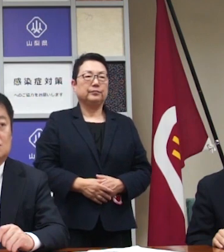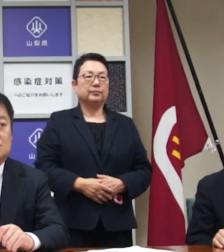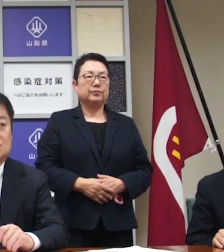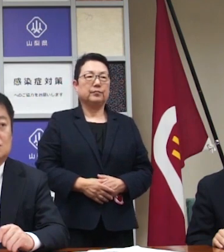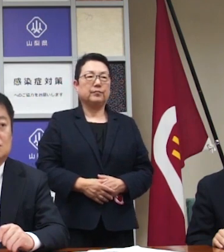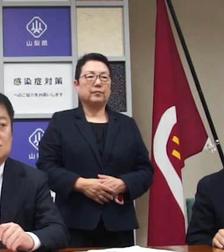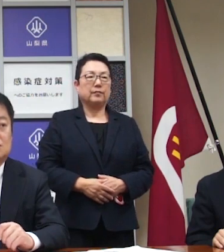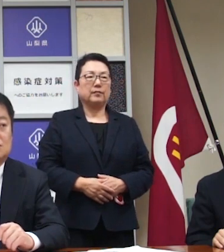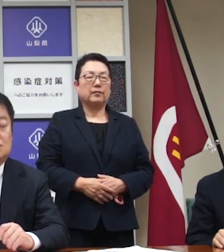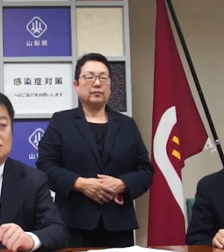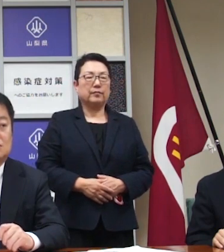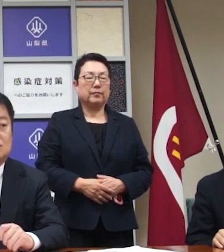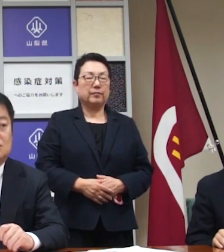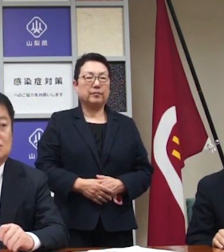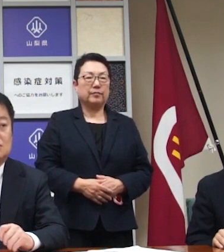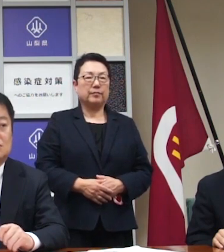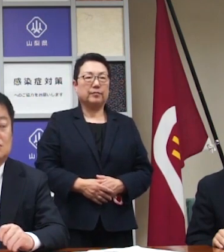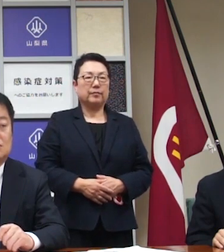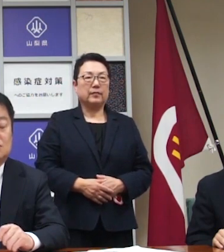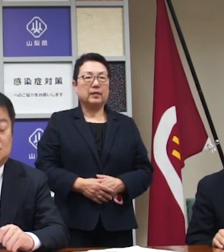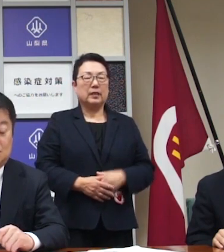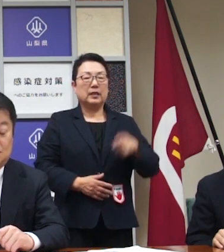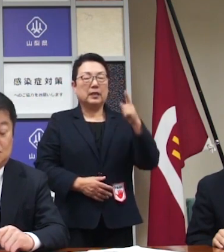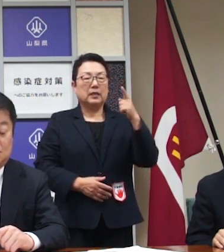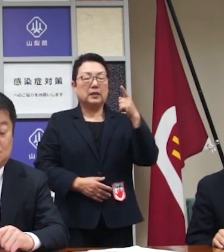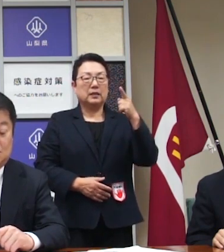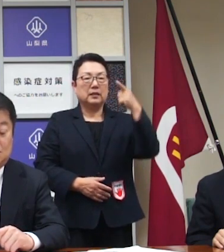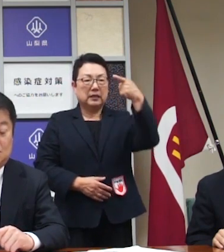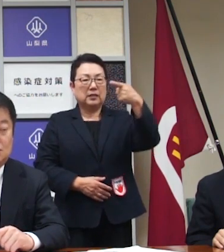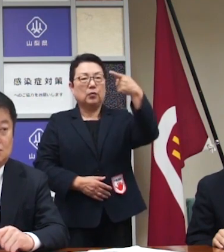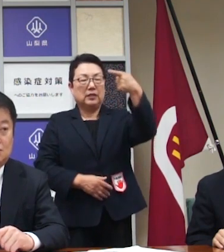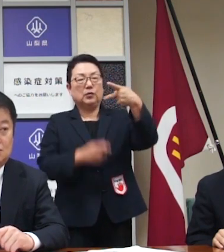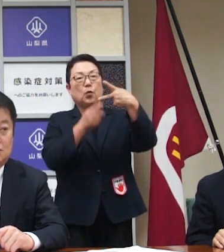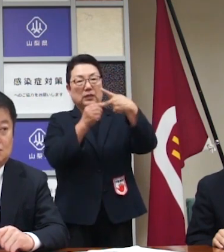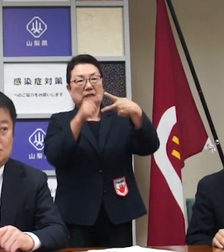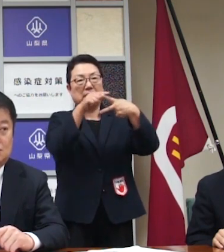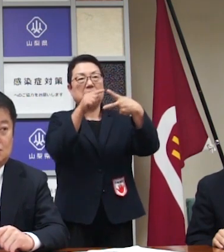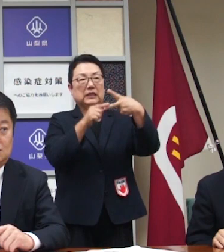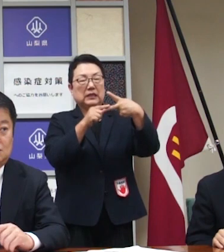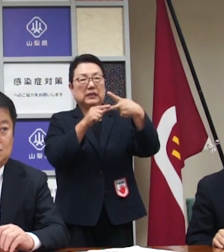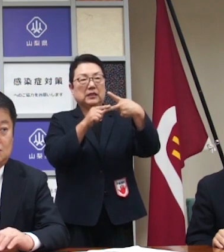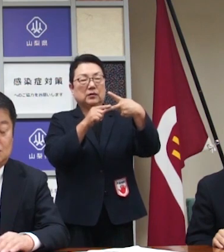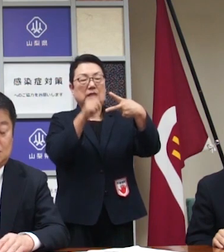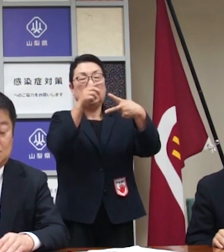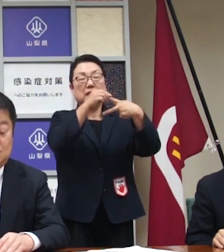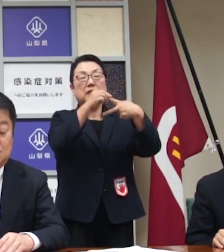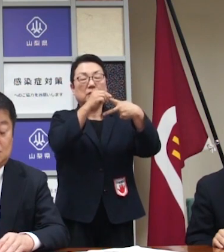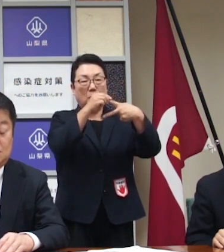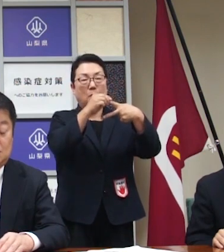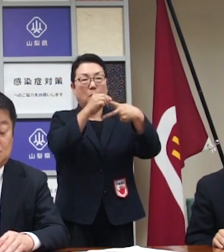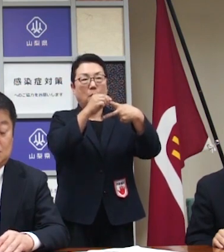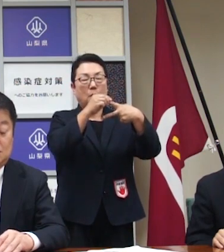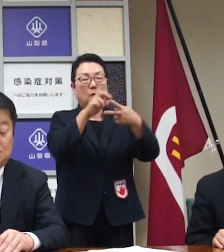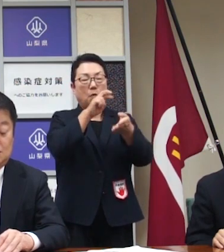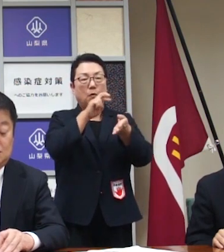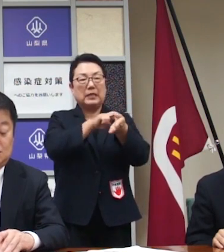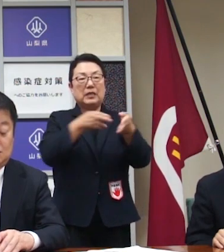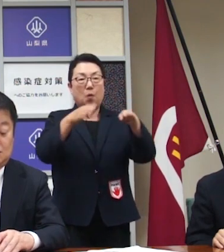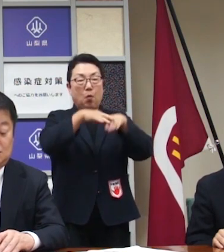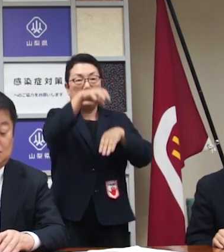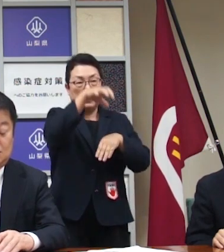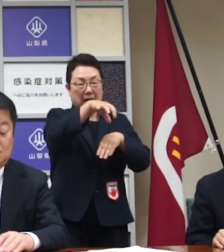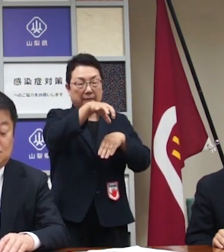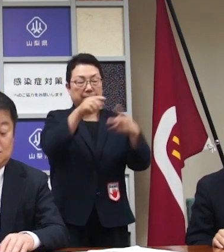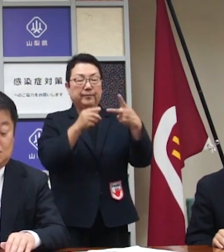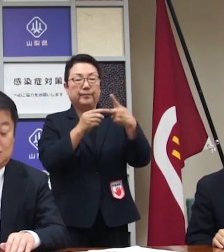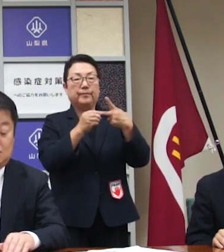はい、なんかすみません、三日支部の方です。1と2に両方して関連するんですけども、であるとこの1の A 医療機関、 B 医療機関と